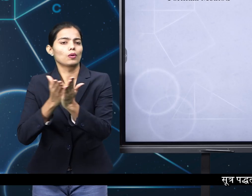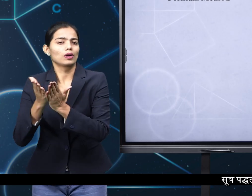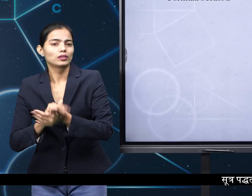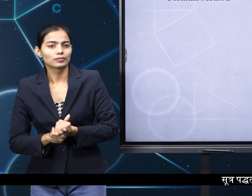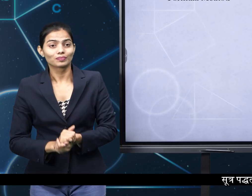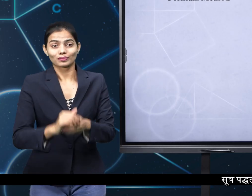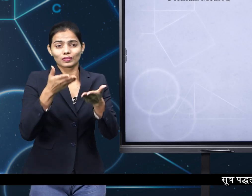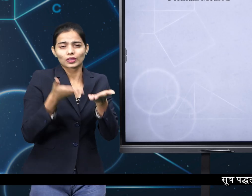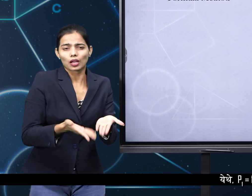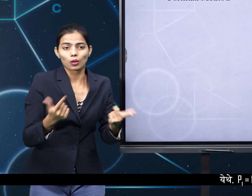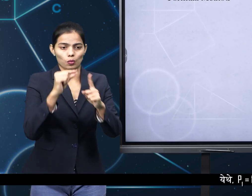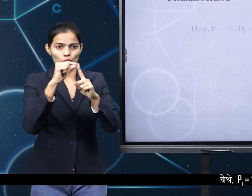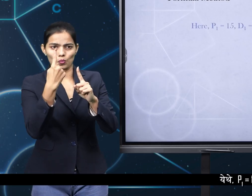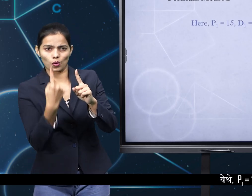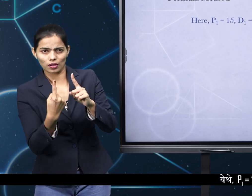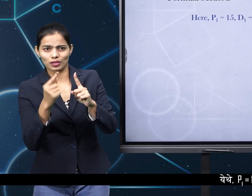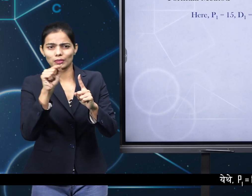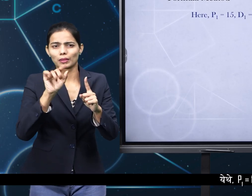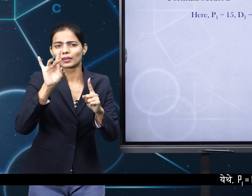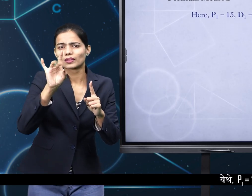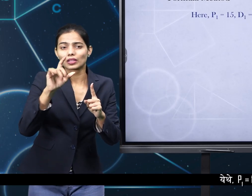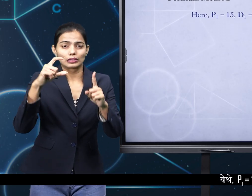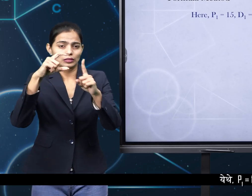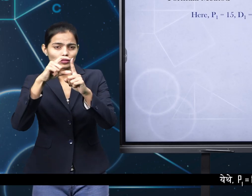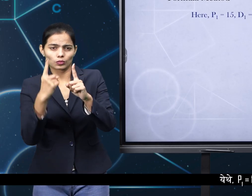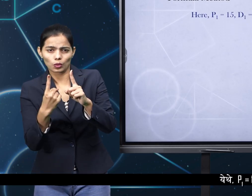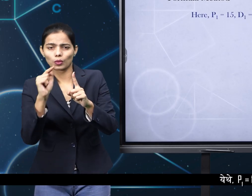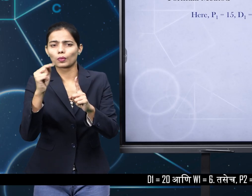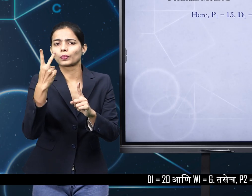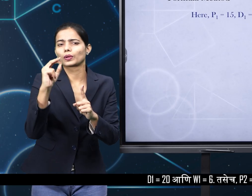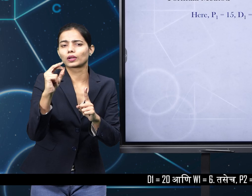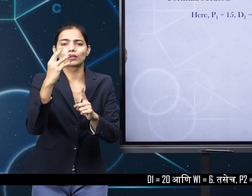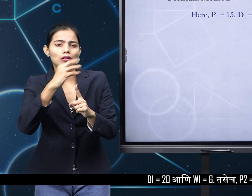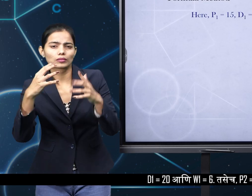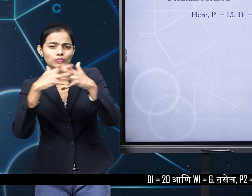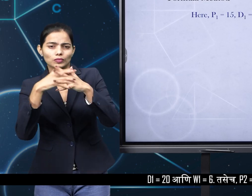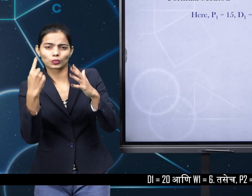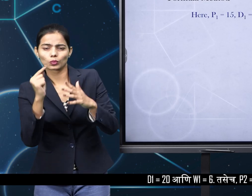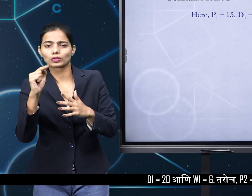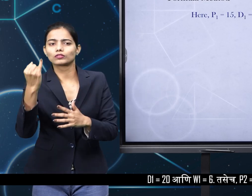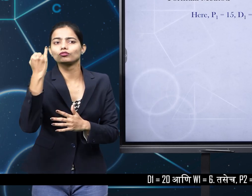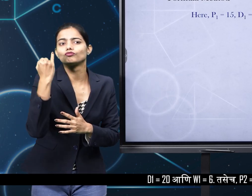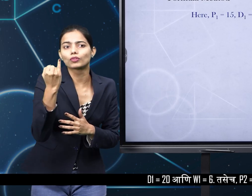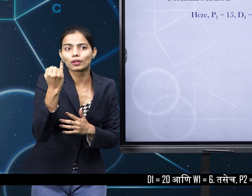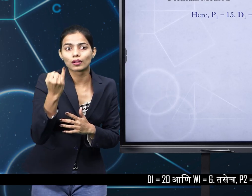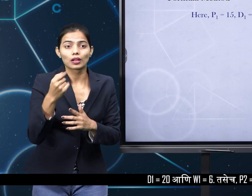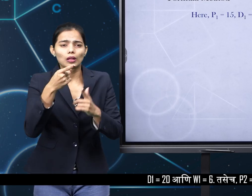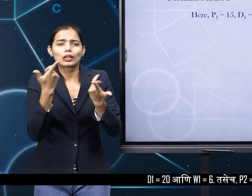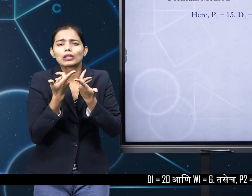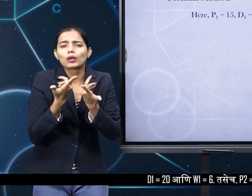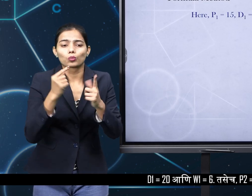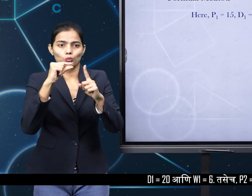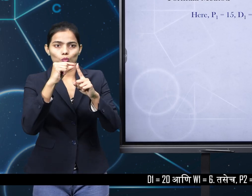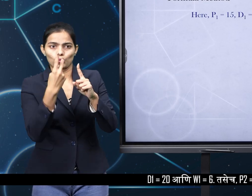सूत्रपद्धत. येथे P1 बरोबर 15, D1 बरोबर 20 आणि W1 बरोबर